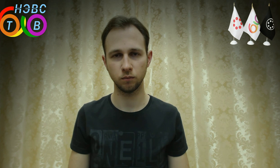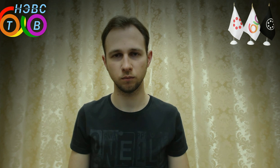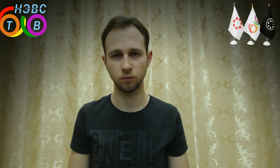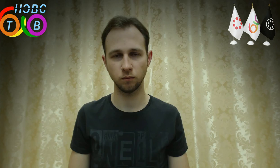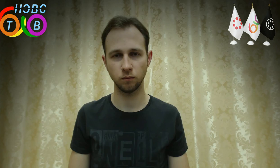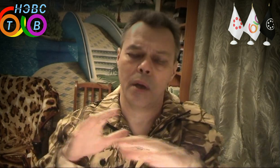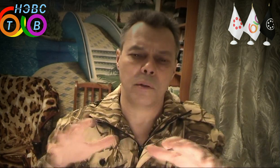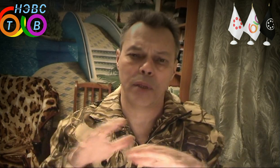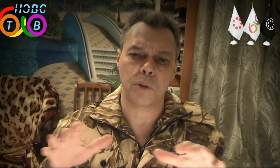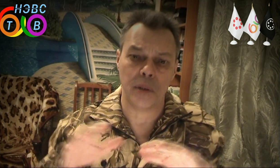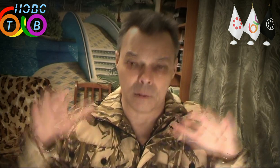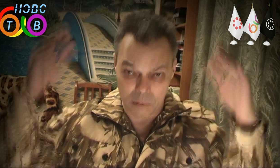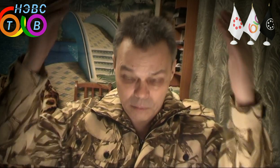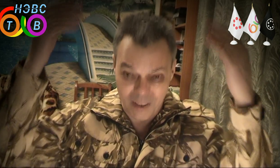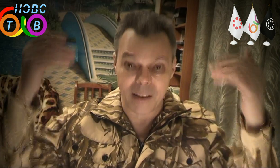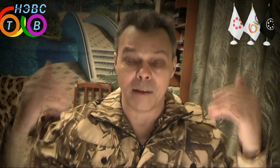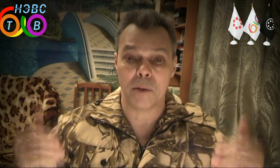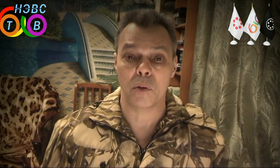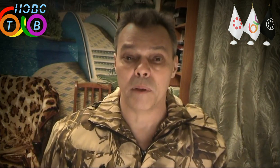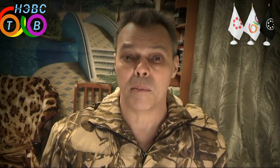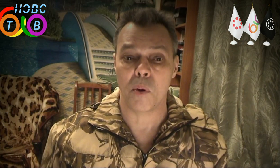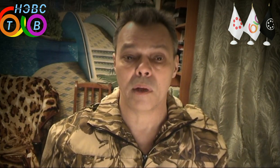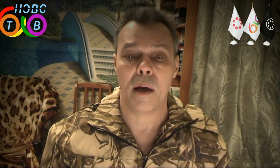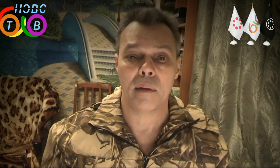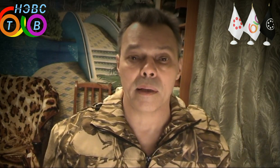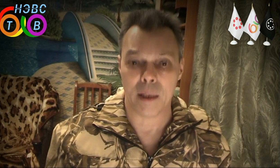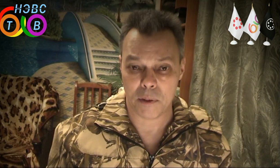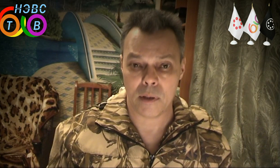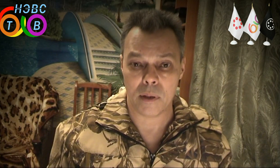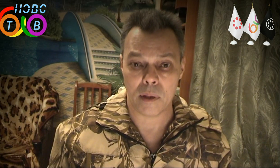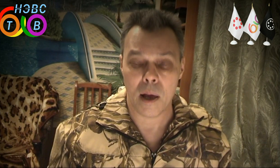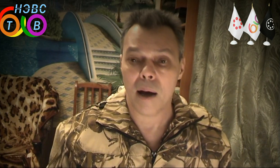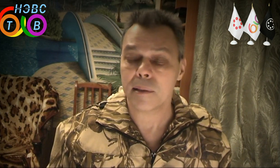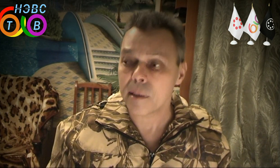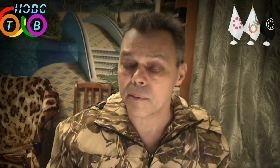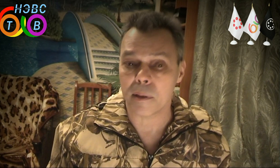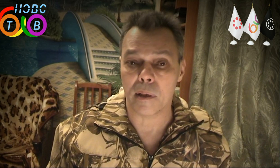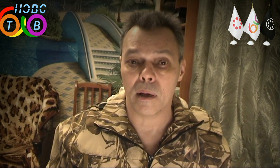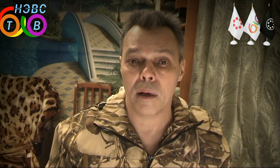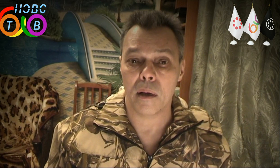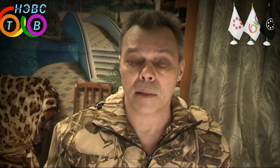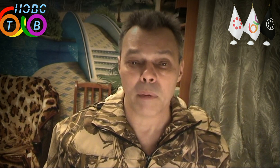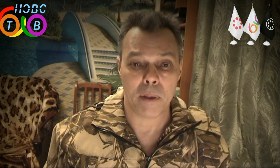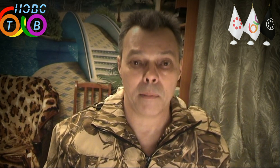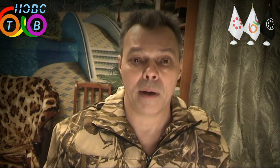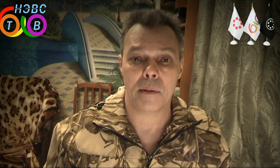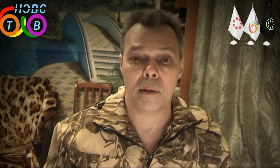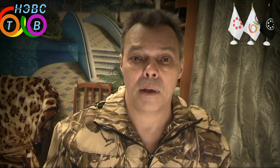выбирает папу. То есть здесь уже нет влияния судьбы ребенка на их объединение. А следовательно, сами понимаете,